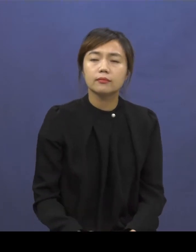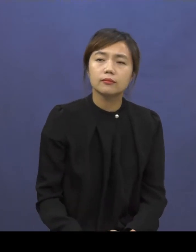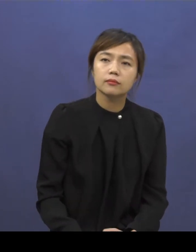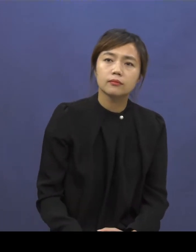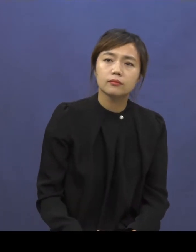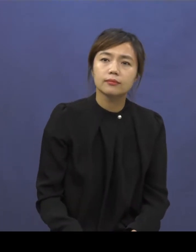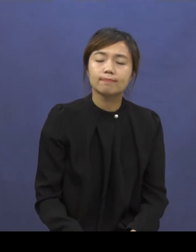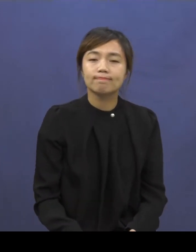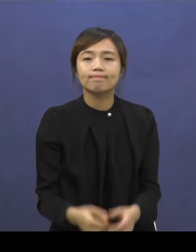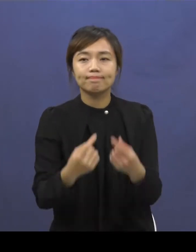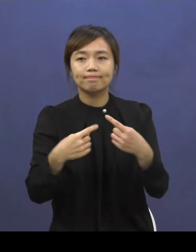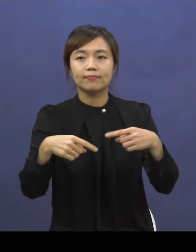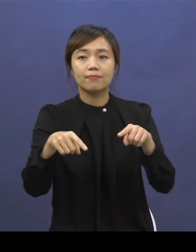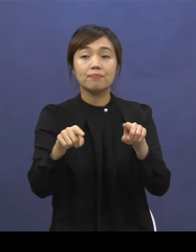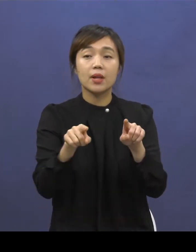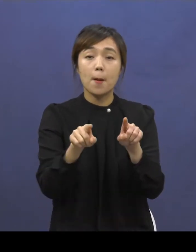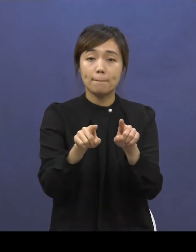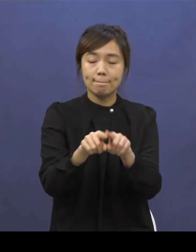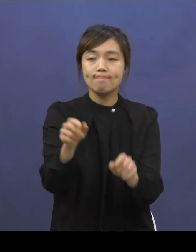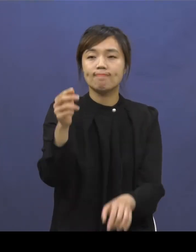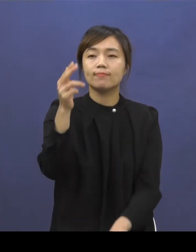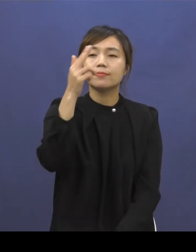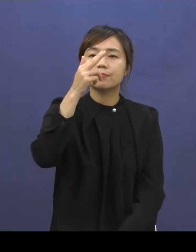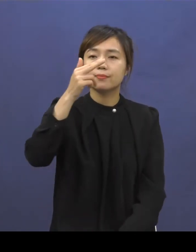함께 주 안에 있는 나에게 주